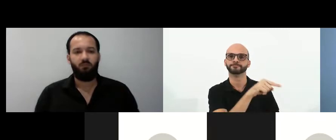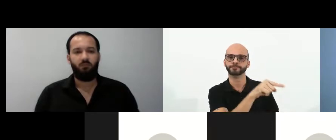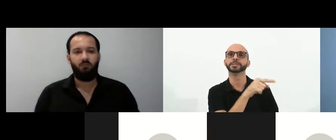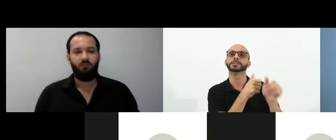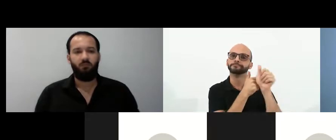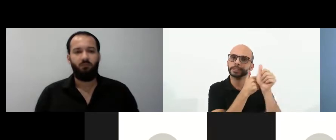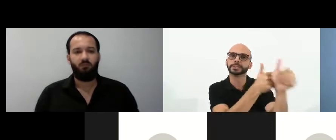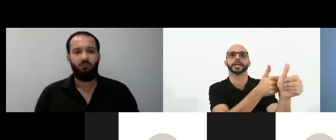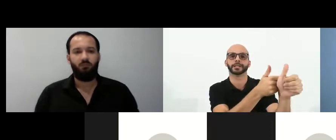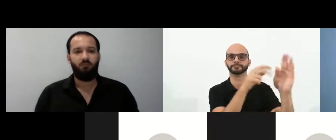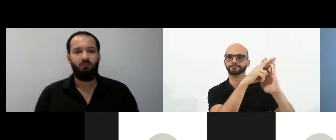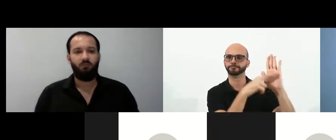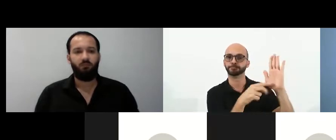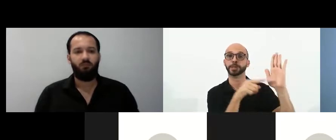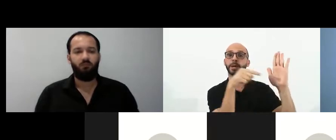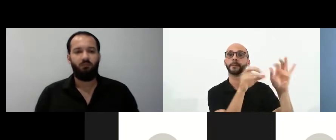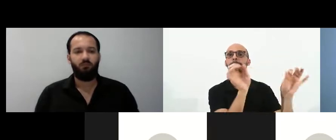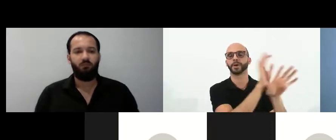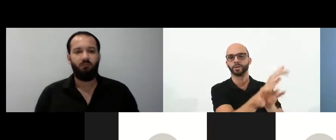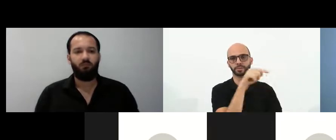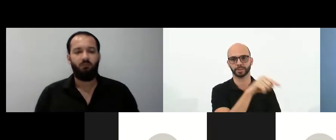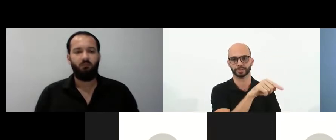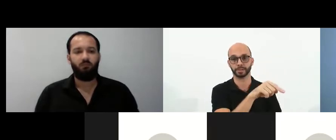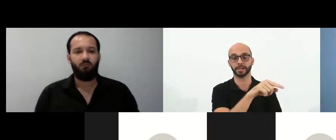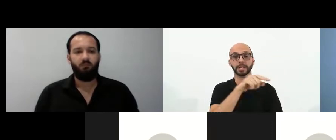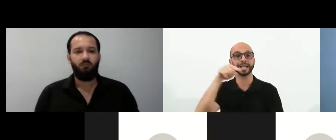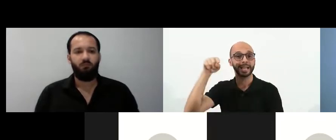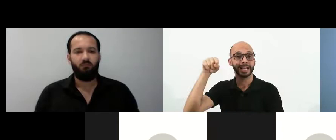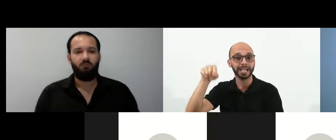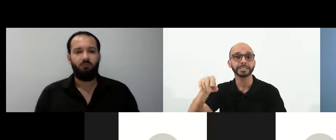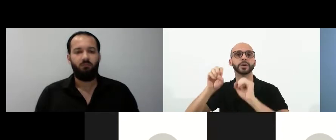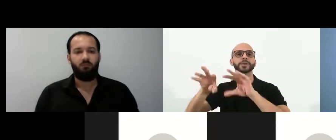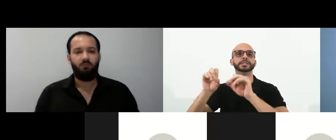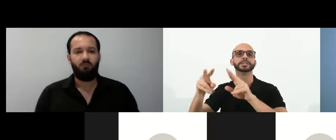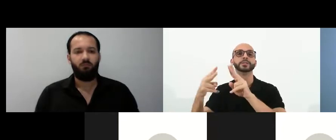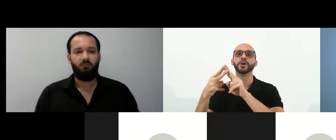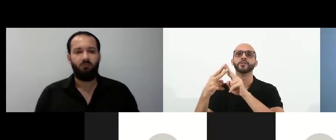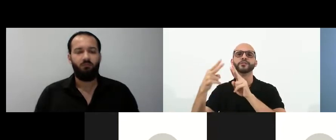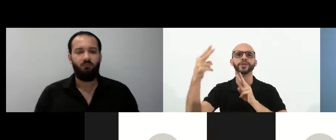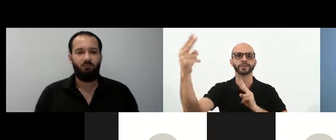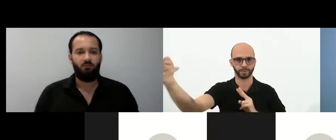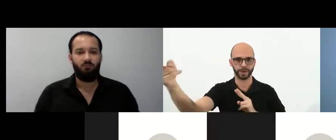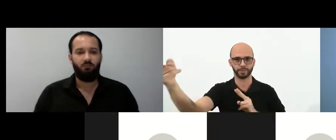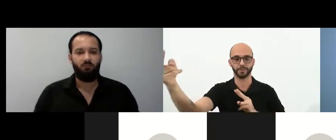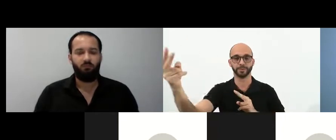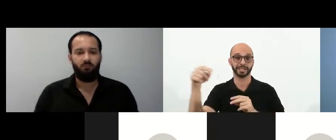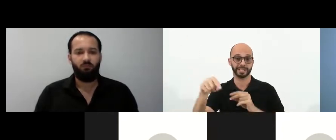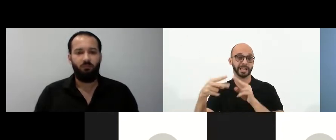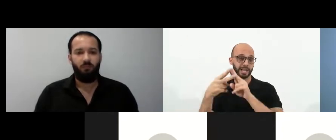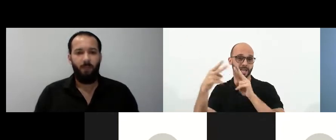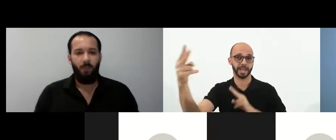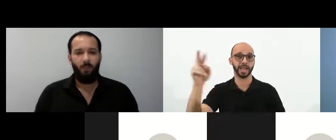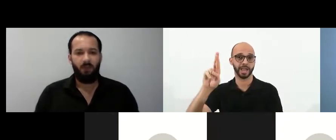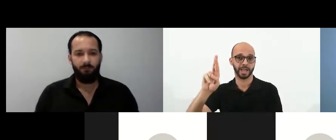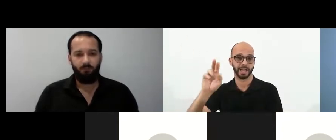nós temos a estrutura, nós temos uma ementa que segue um regulamento que é próprio para isso. Já no ensino